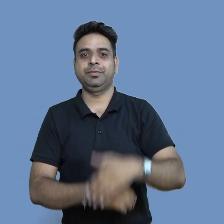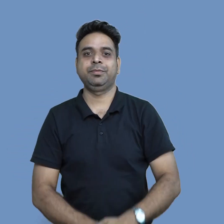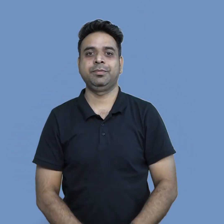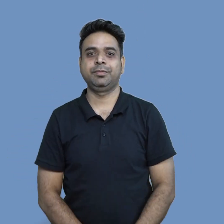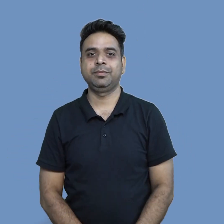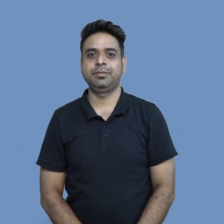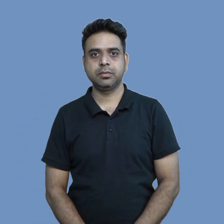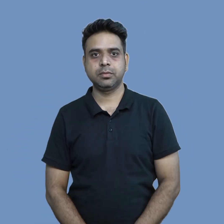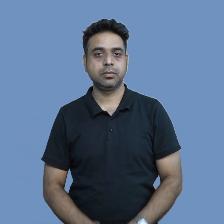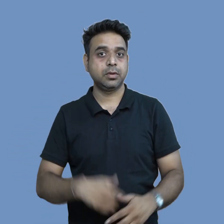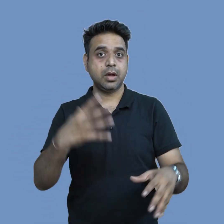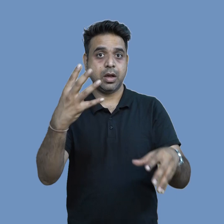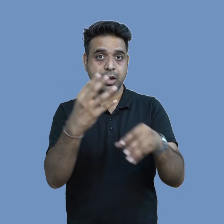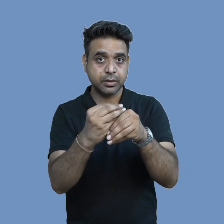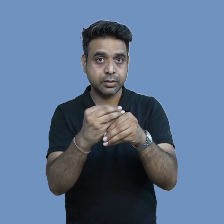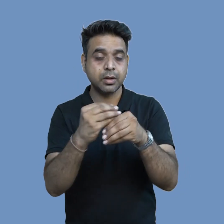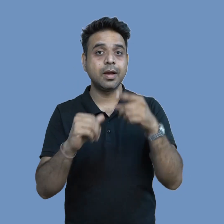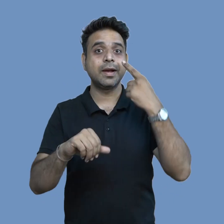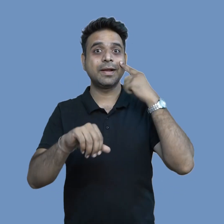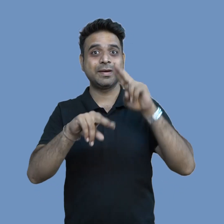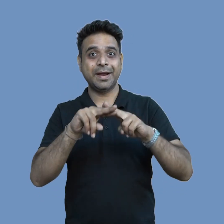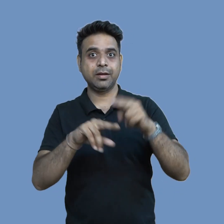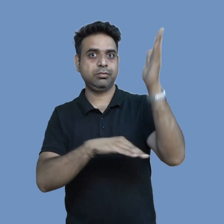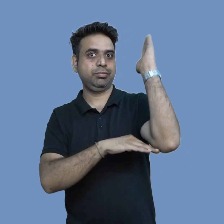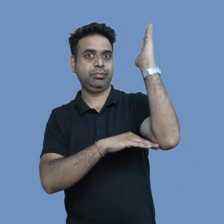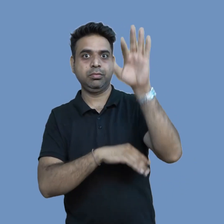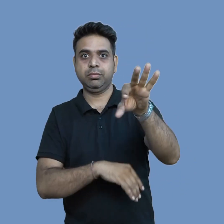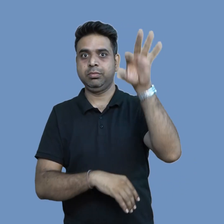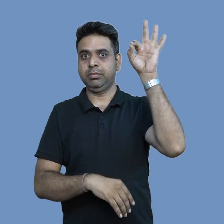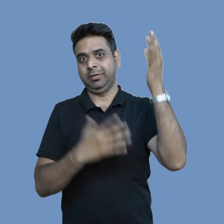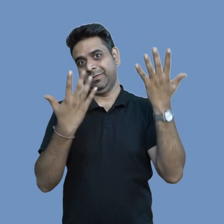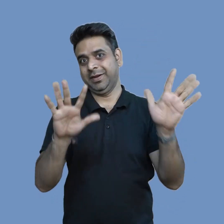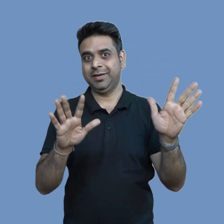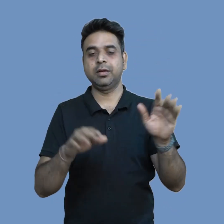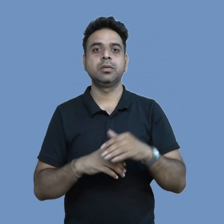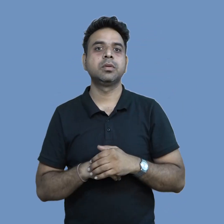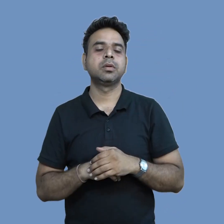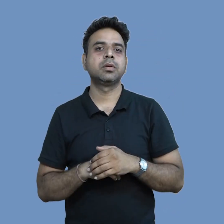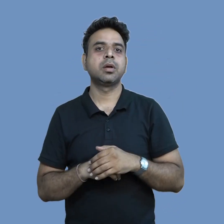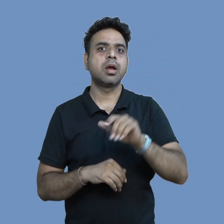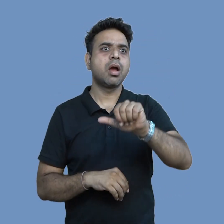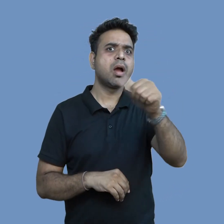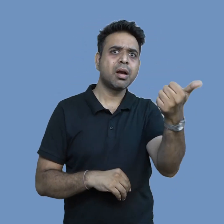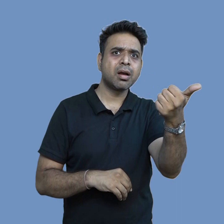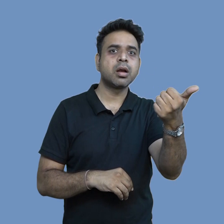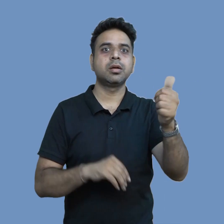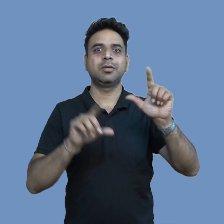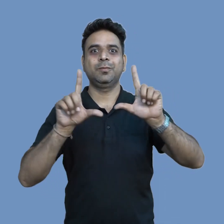अपनी प्रस्तुति दे सकेंगे। साथ ही साथ यदि आपकी प्रस्तुति का चयन होता है और आप अगर चाहते हैं